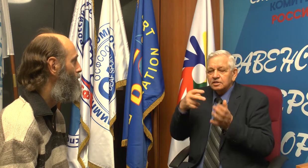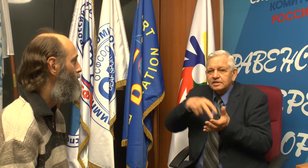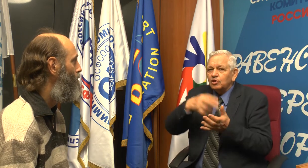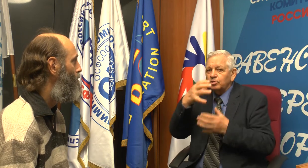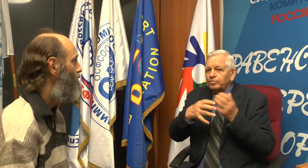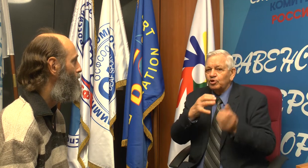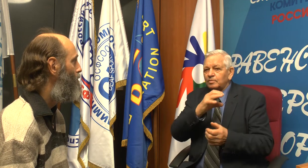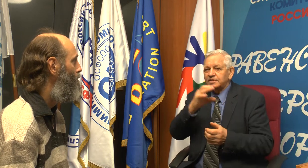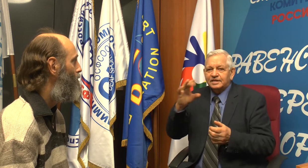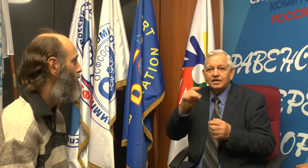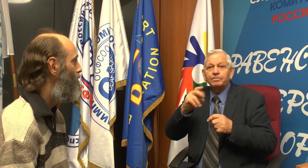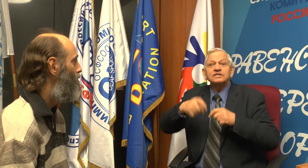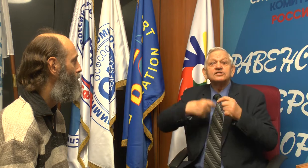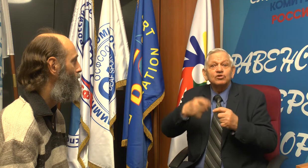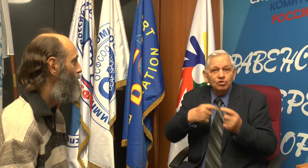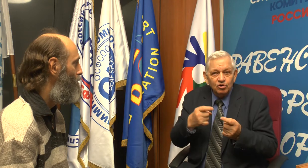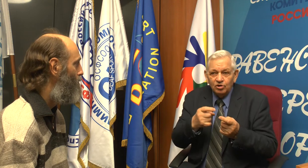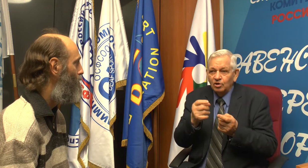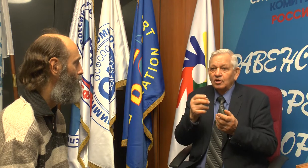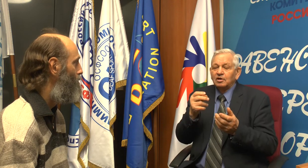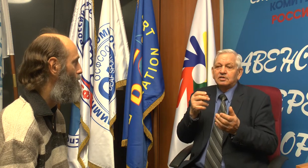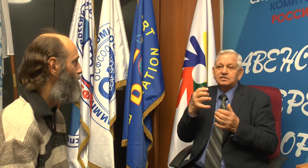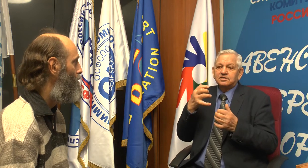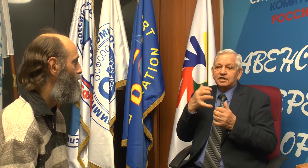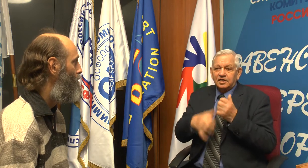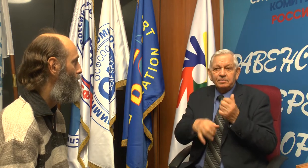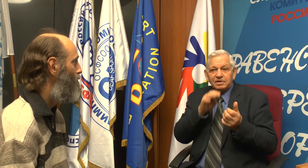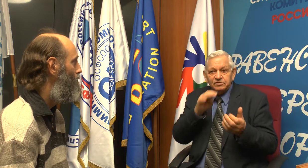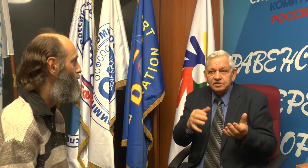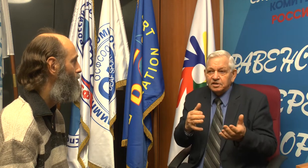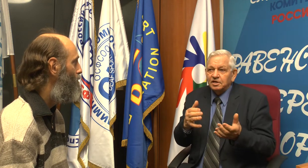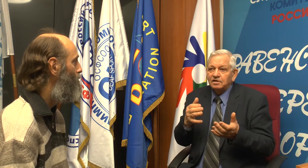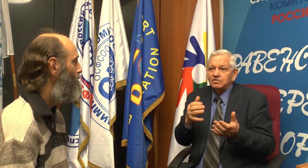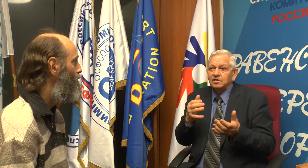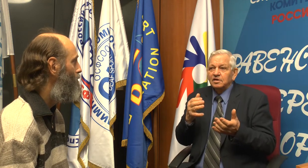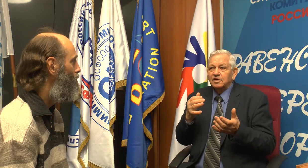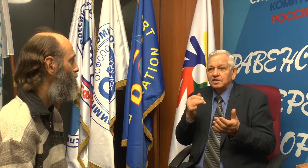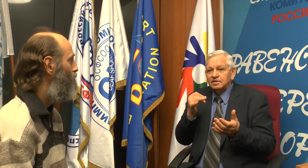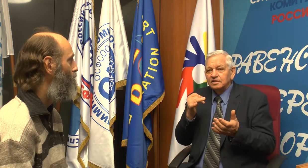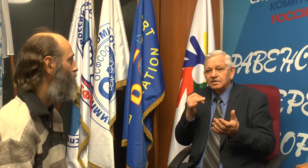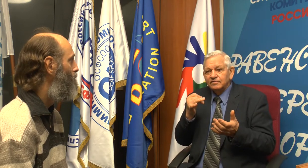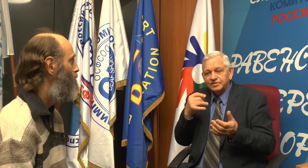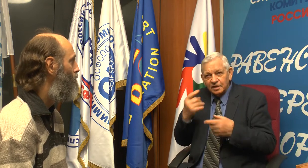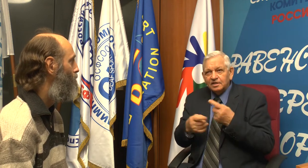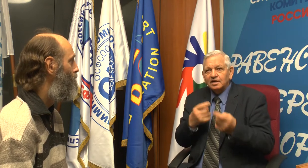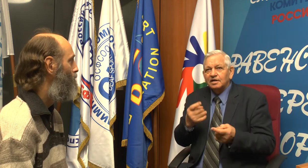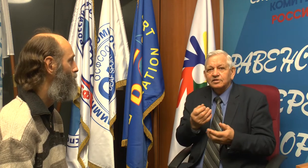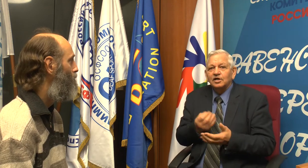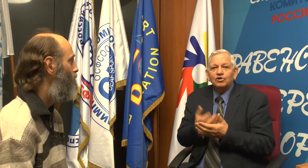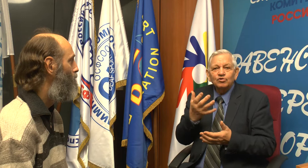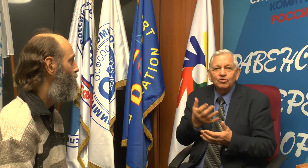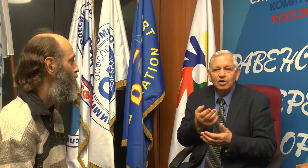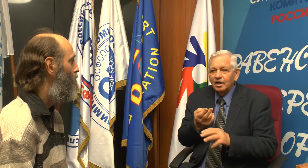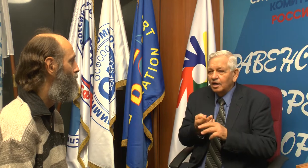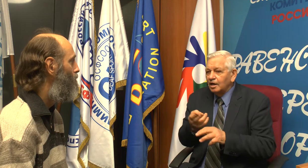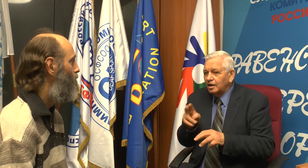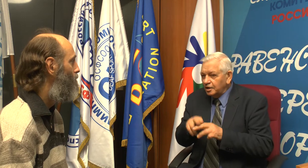Стал чемпионом СССР по дзюдо среди профессионалов. И всегда дорожу